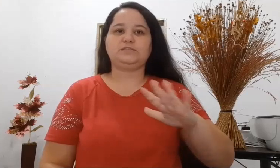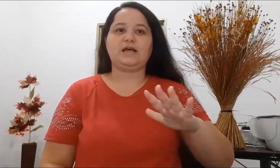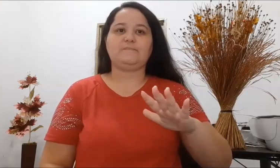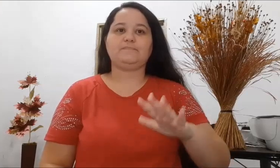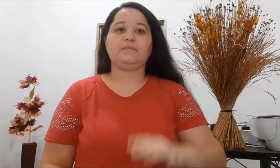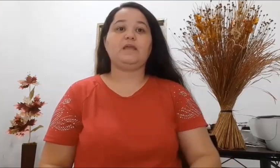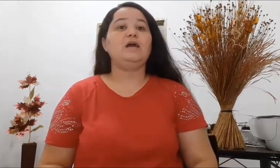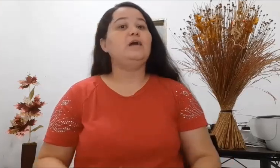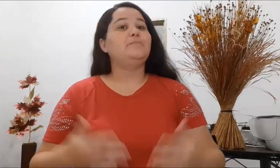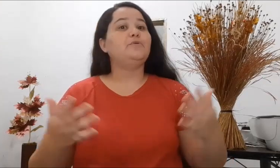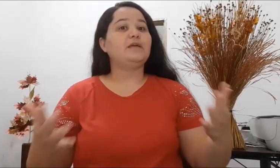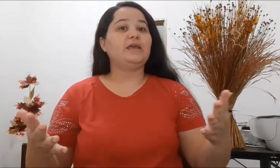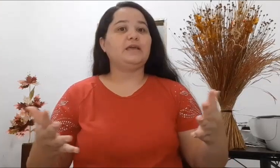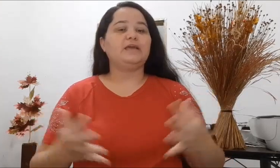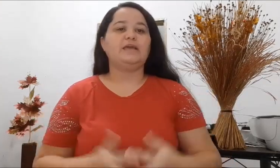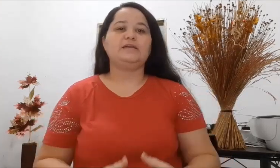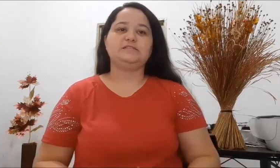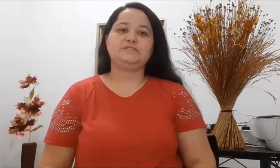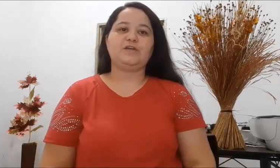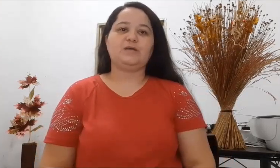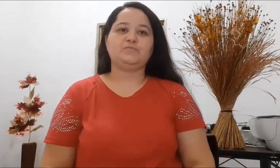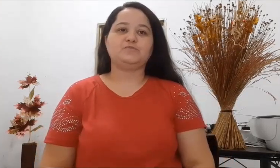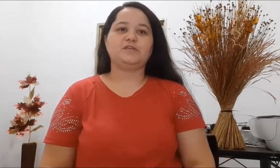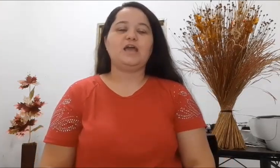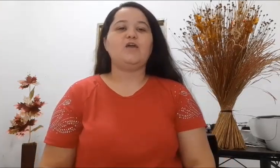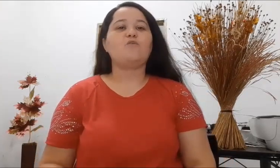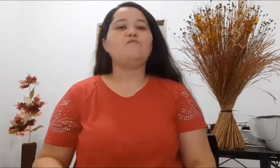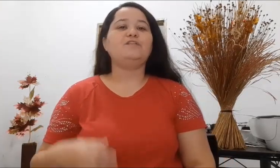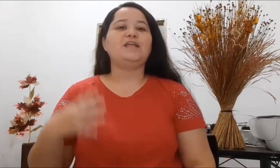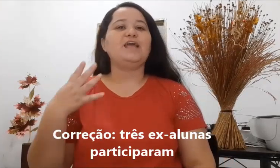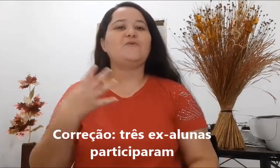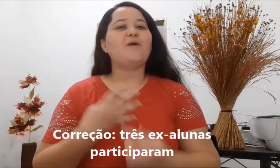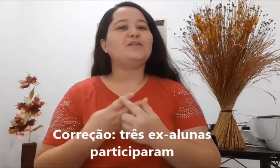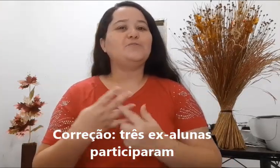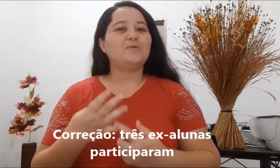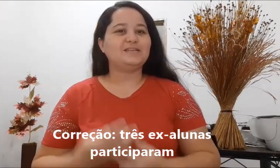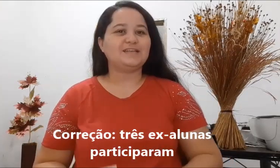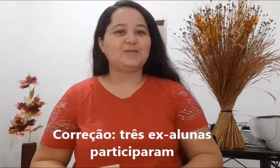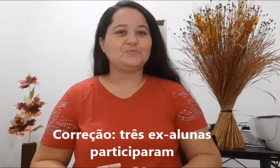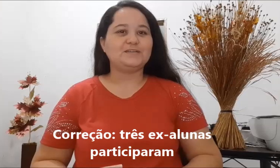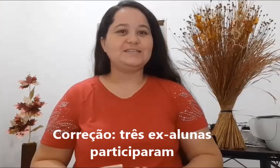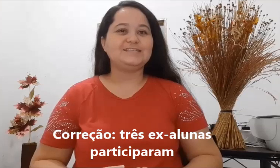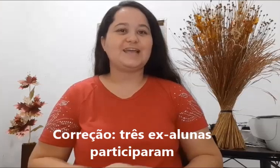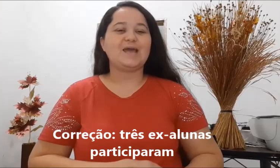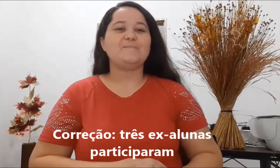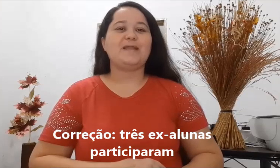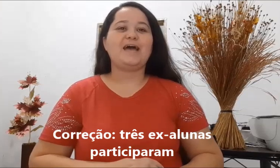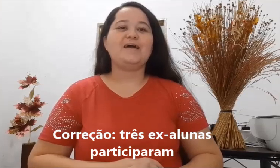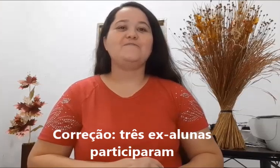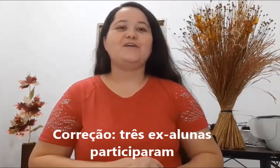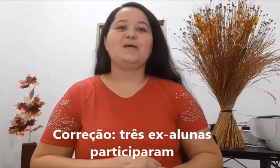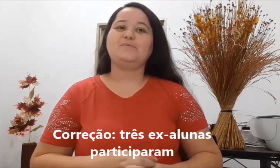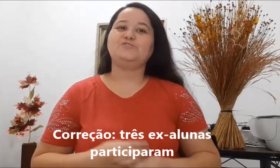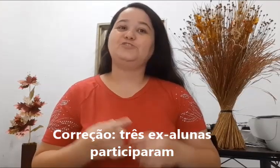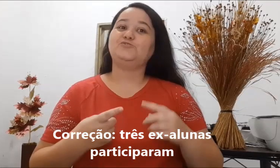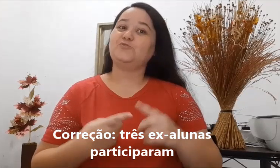gostar. Por que esses verbos? Eu convidei quatro ex-alunas para falar pra gente o